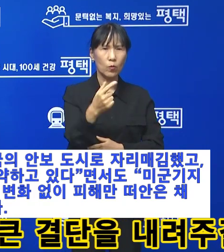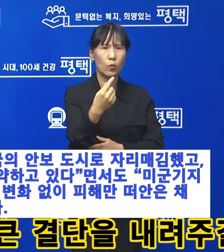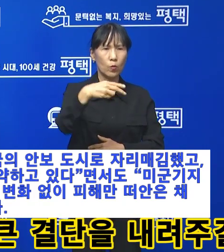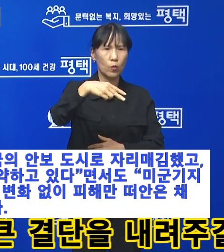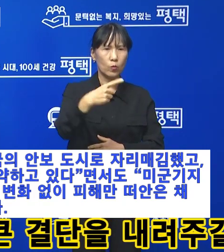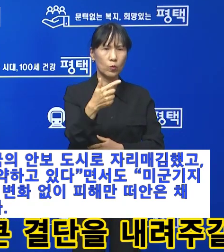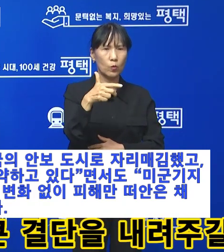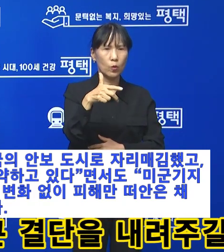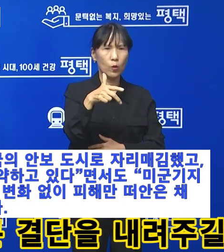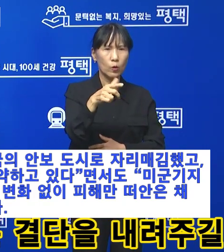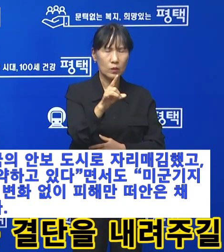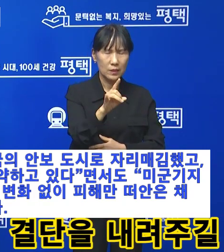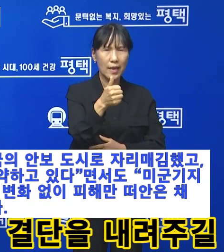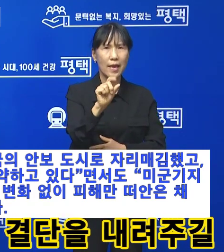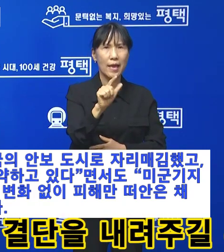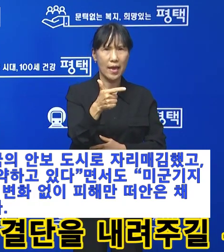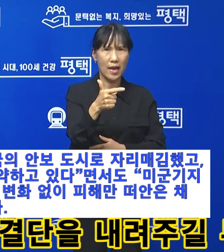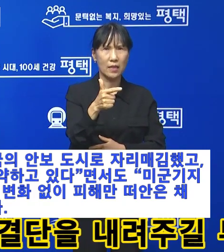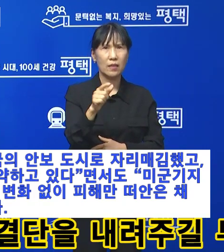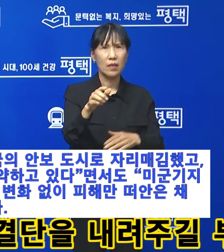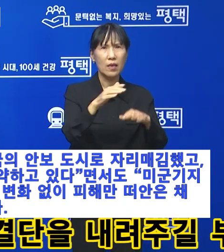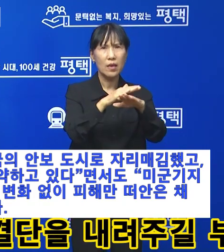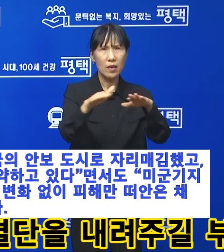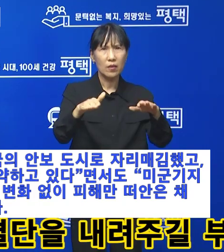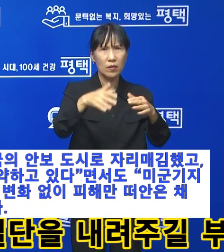결정을 내려주길 호소합니다